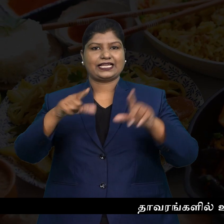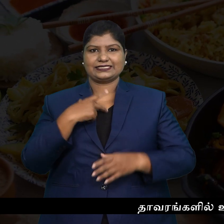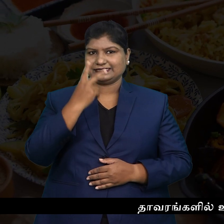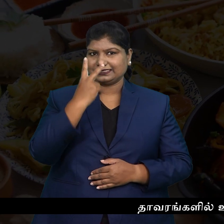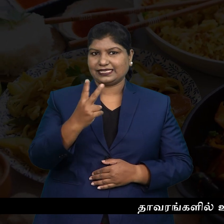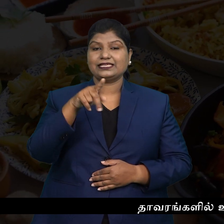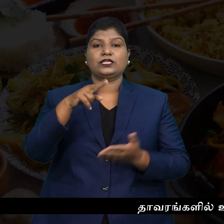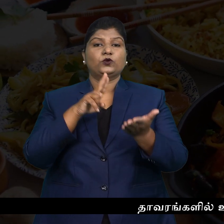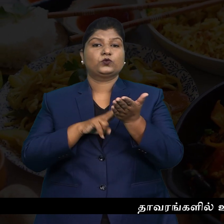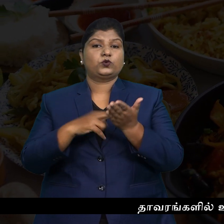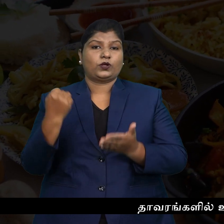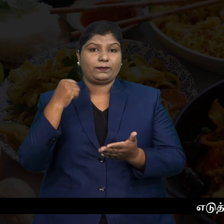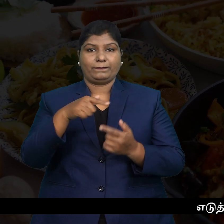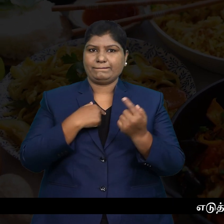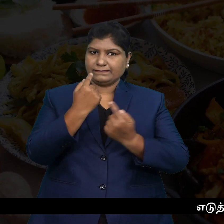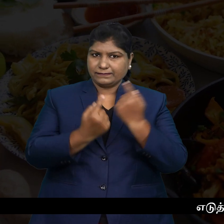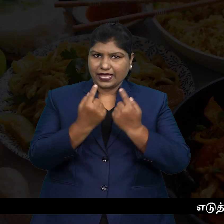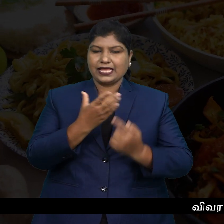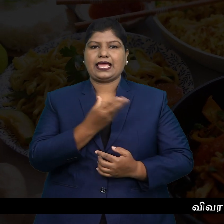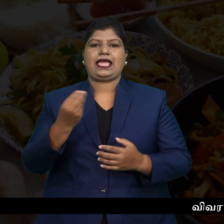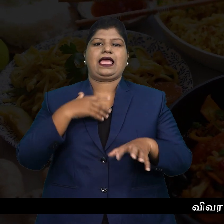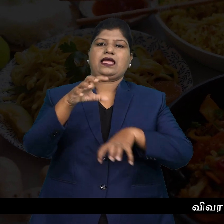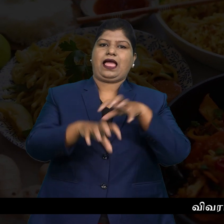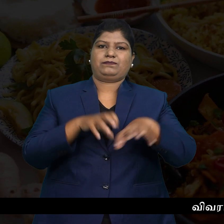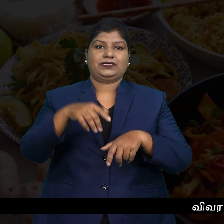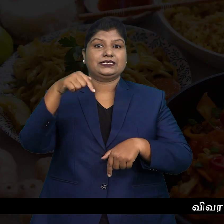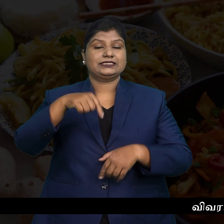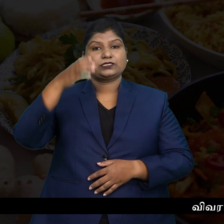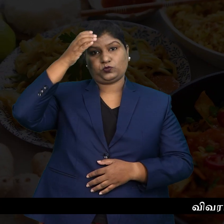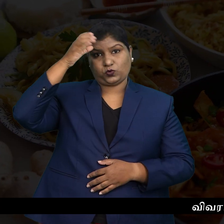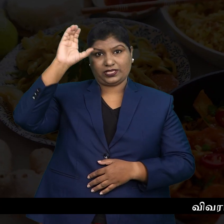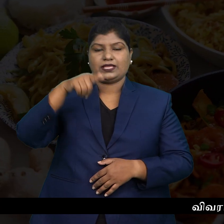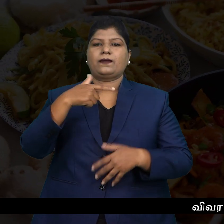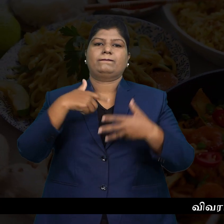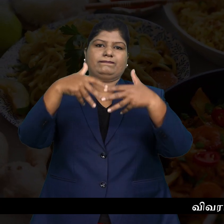தாவரங்களில் உள்ள ஊட்டச்சத்து மற்றும் எடுத்துக்காட்டுகளை விவரமாக பார்ப்போம்.